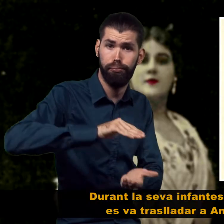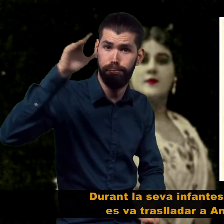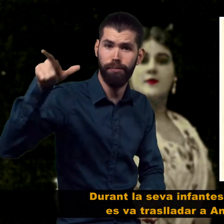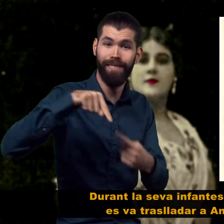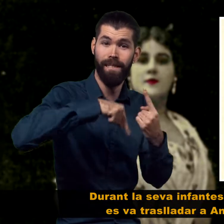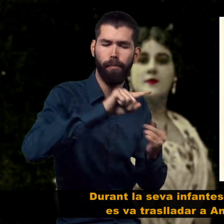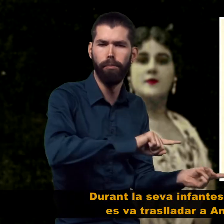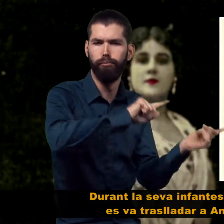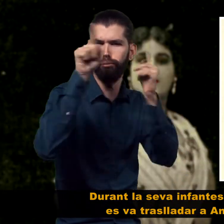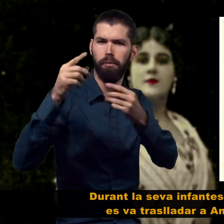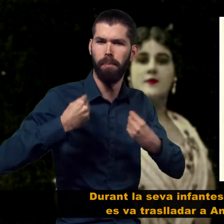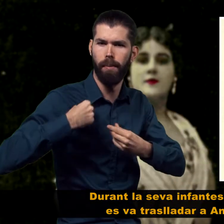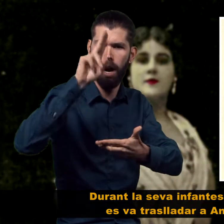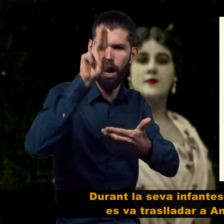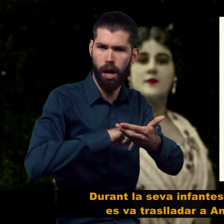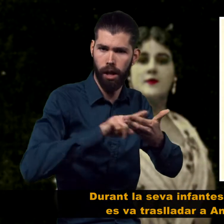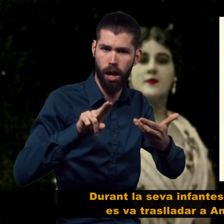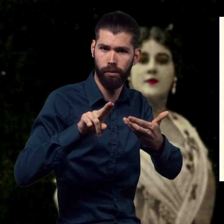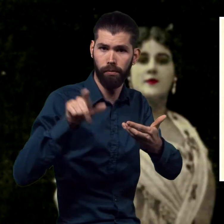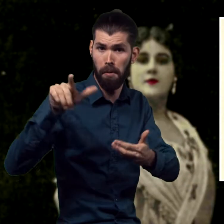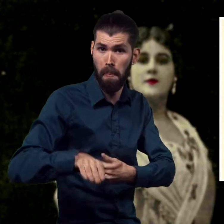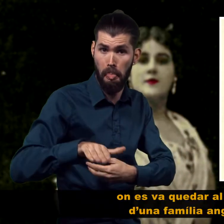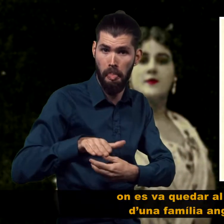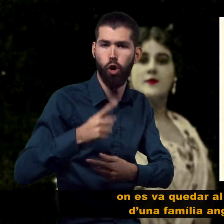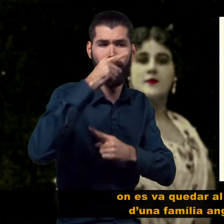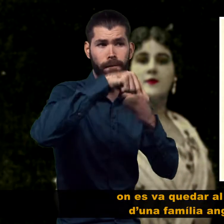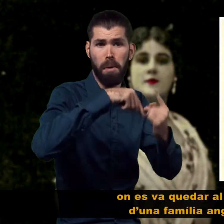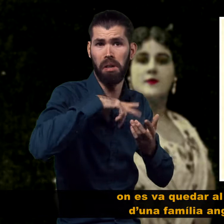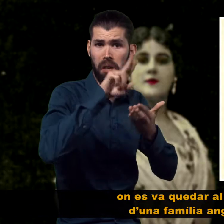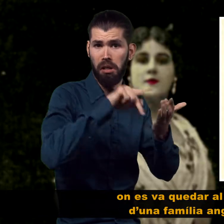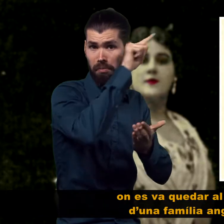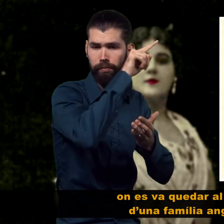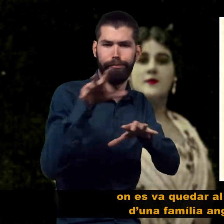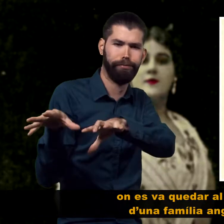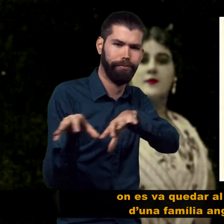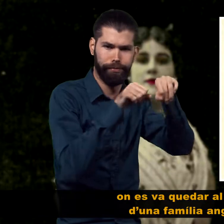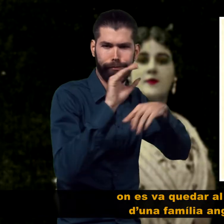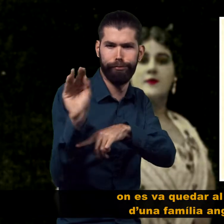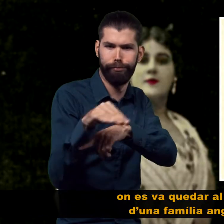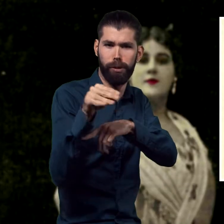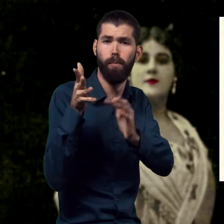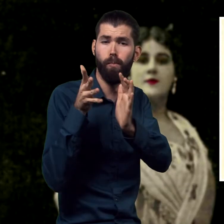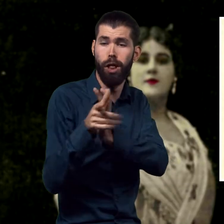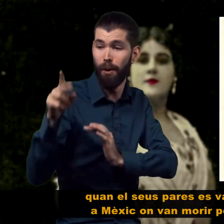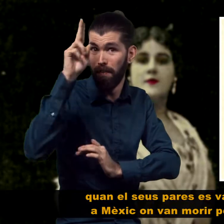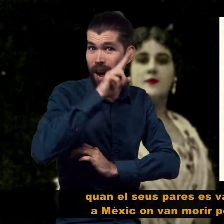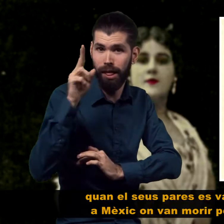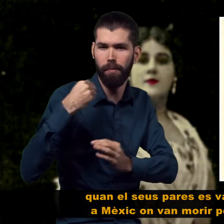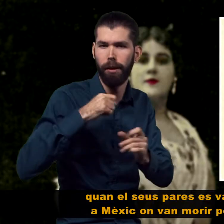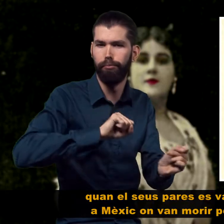Durant la seva infantesa, la família es va traslladar a Anglaterra, on es va quedar al càrrec d'una família anglesa quan els seus pares es van